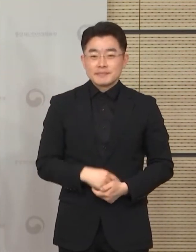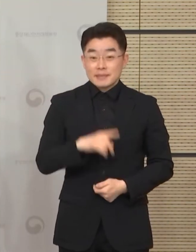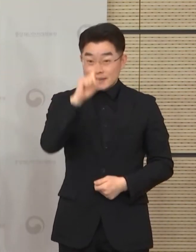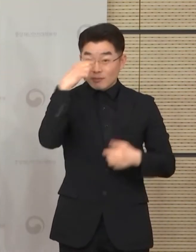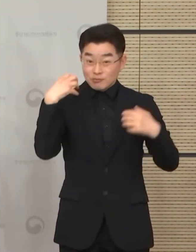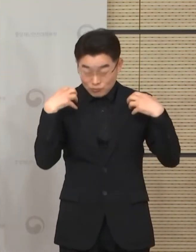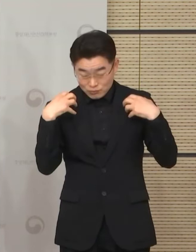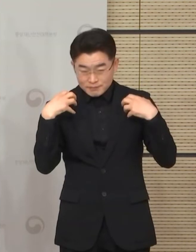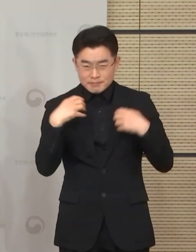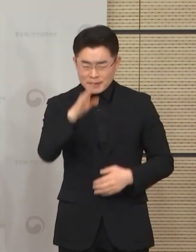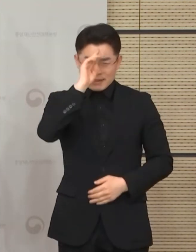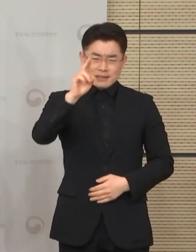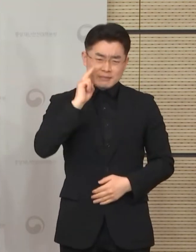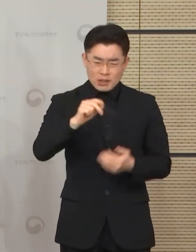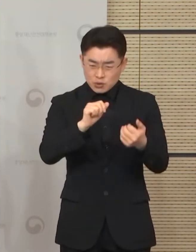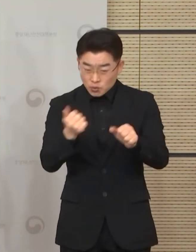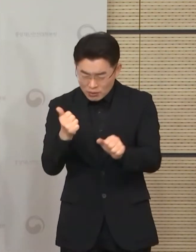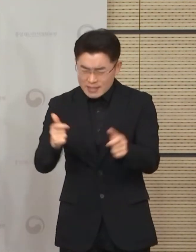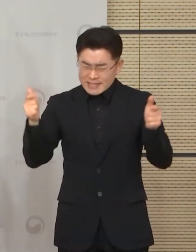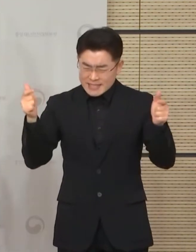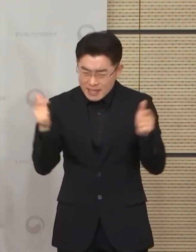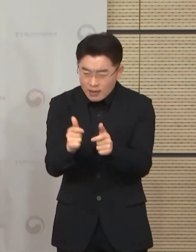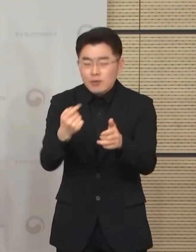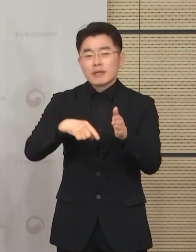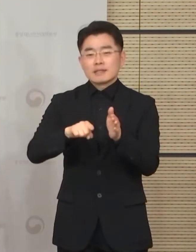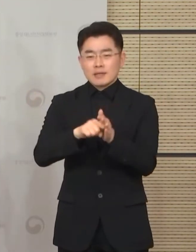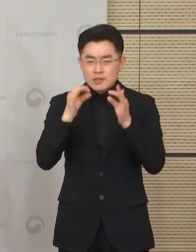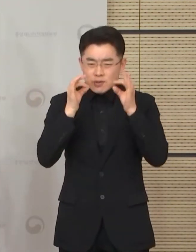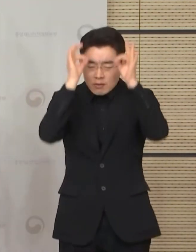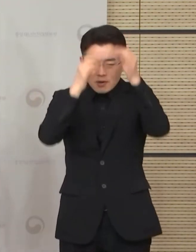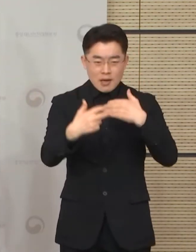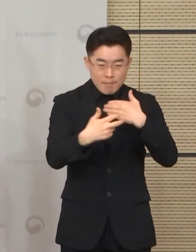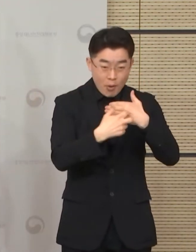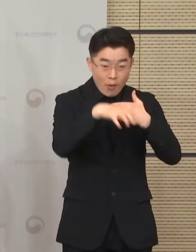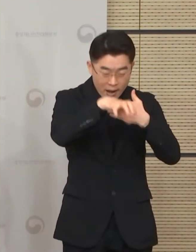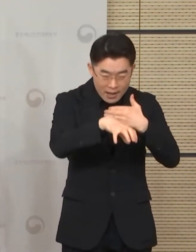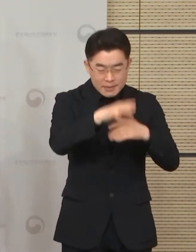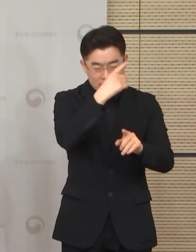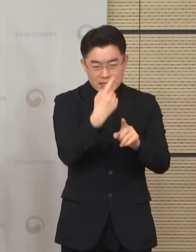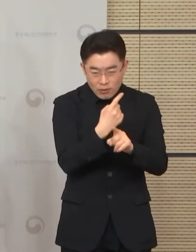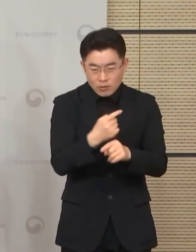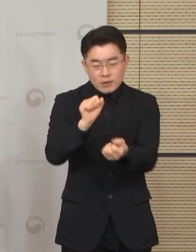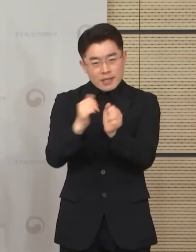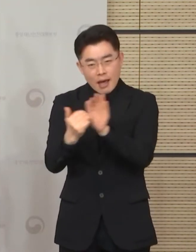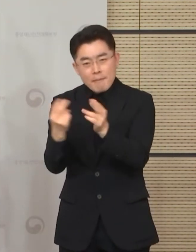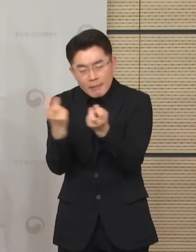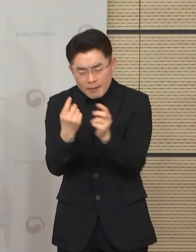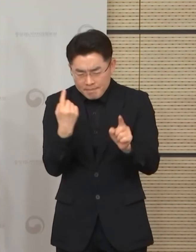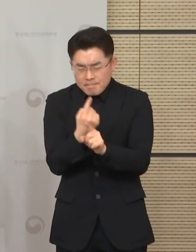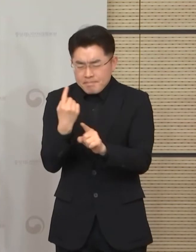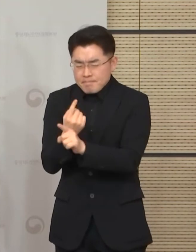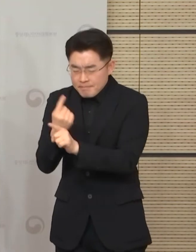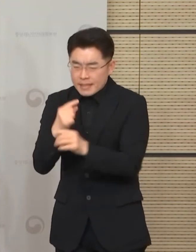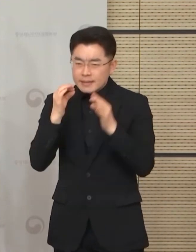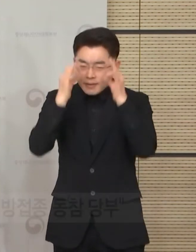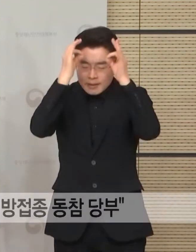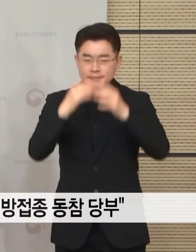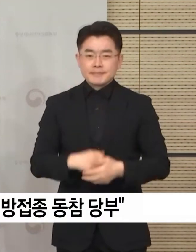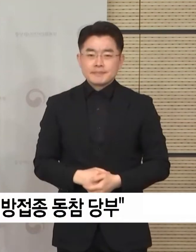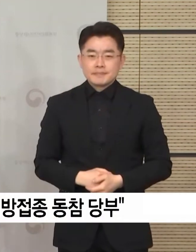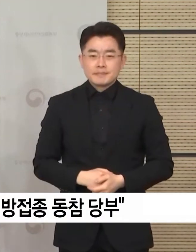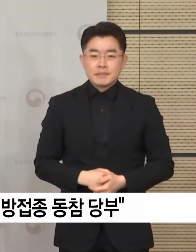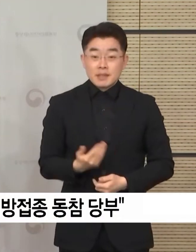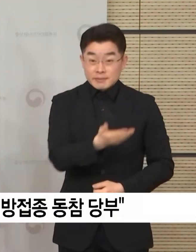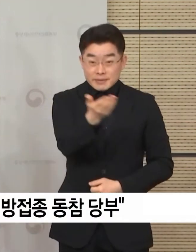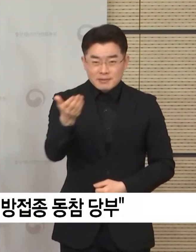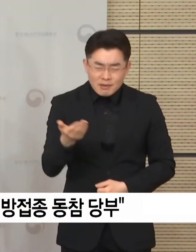중증 과 사망 최소화를 목표로 방역과 을 체계를 계속 깼다가 며 대응하고 있습니다 국민들께서